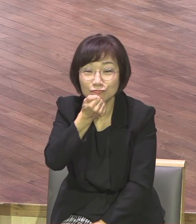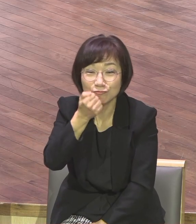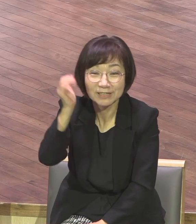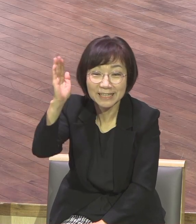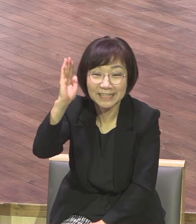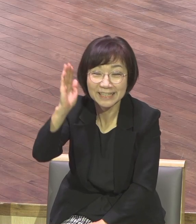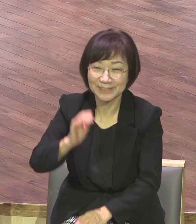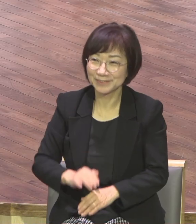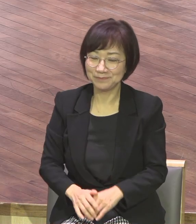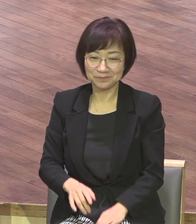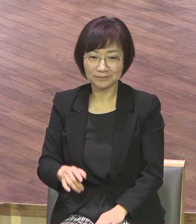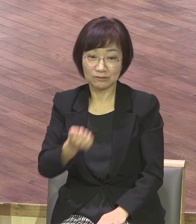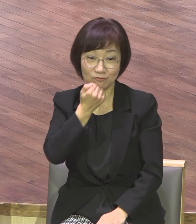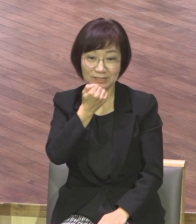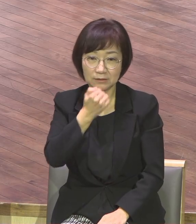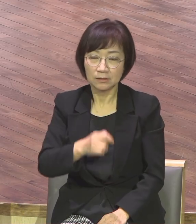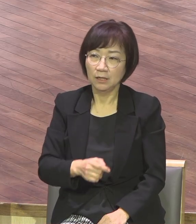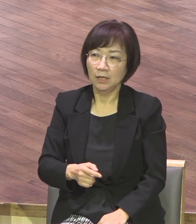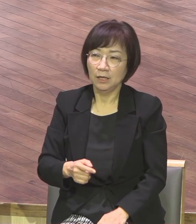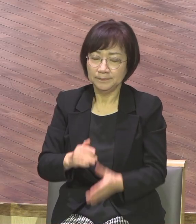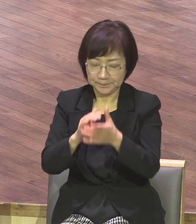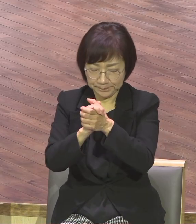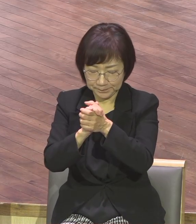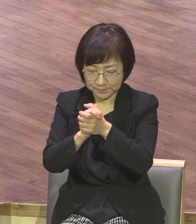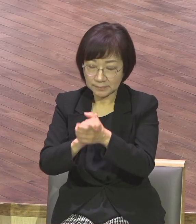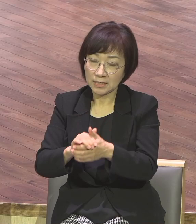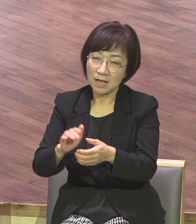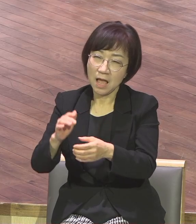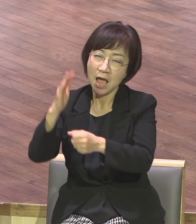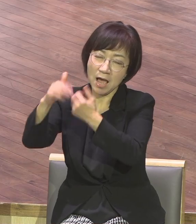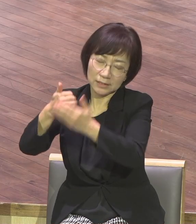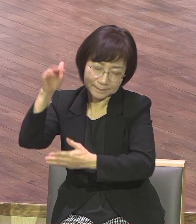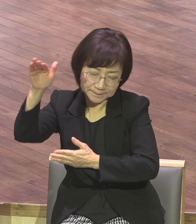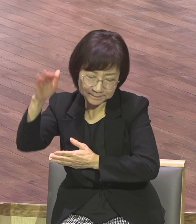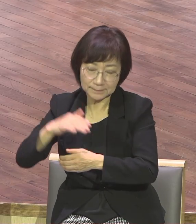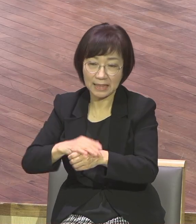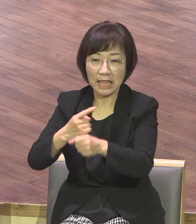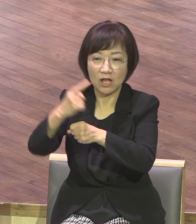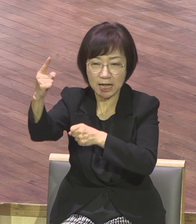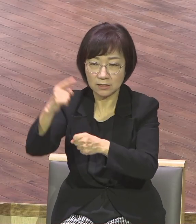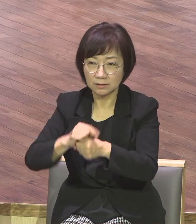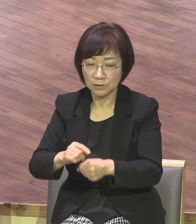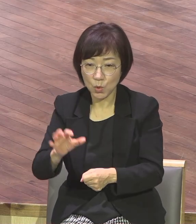뚱뚱한 지갑과 날씬한 몸매를 주십시오.